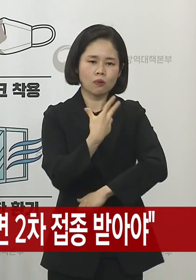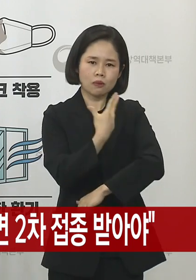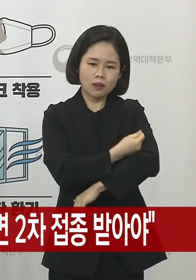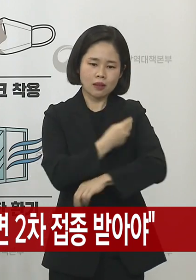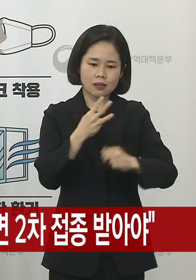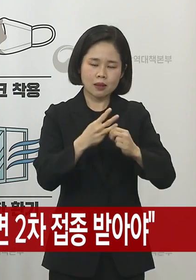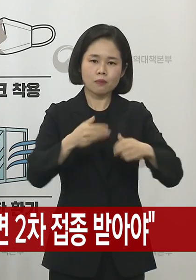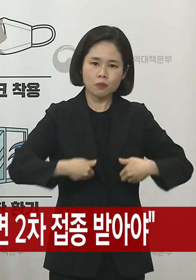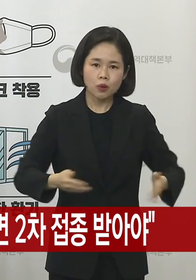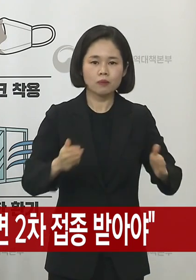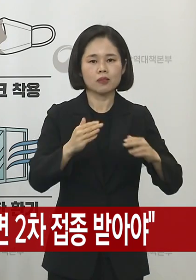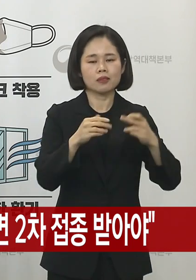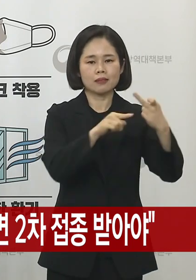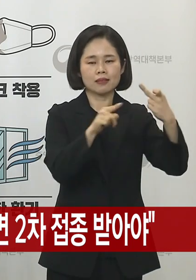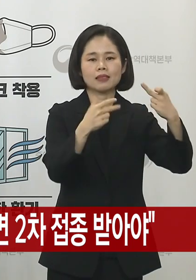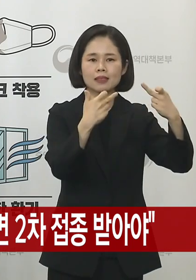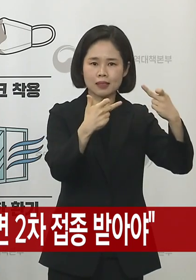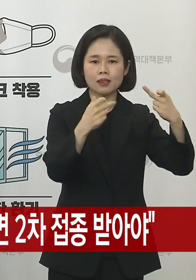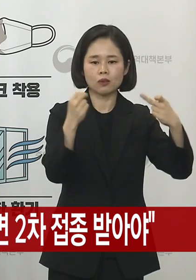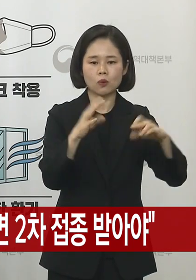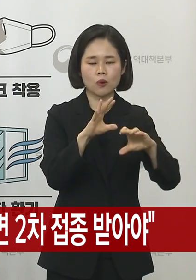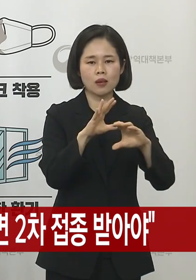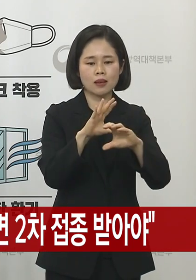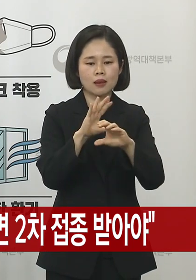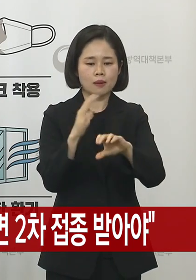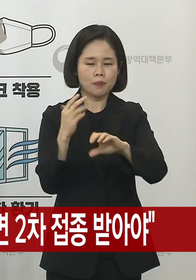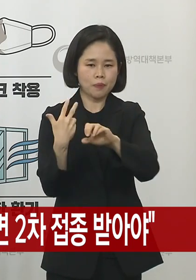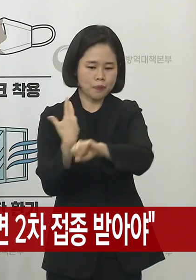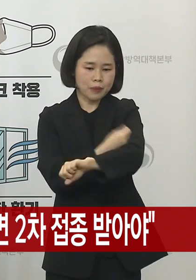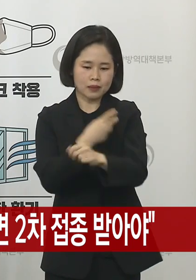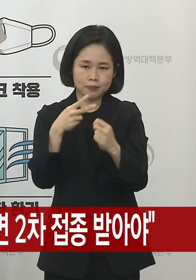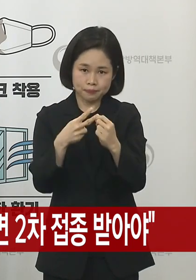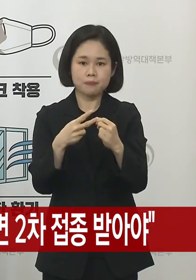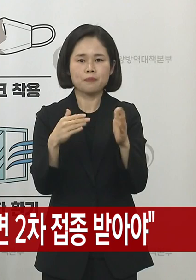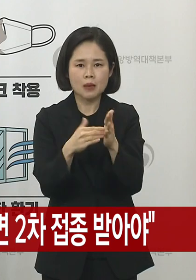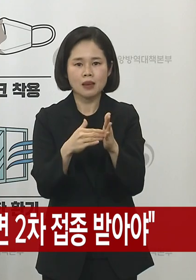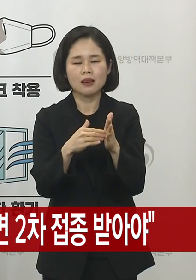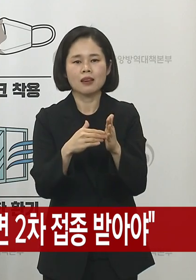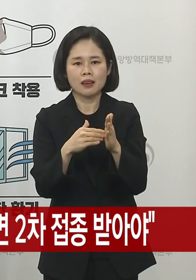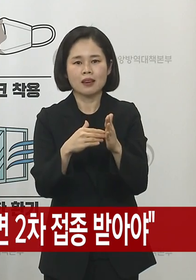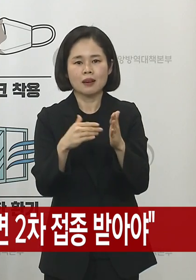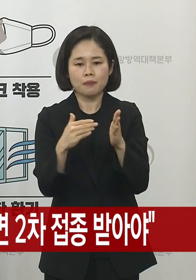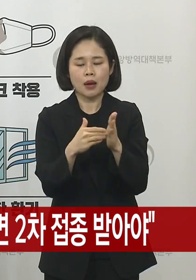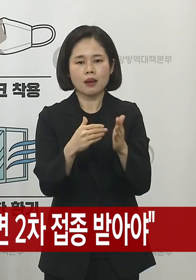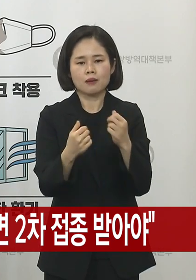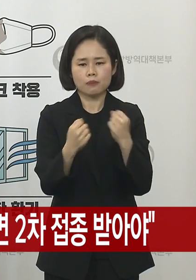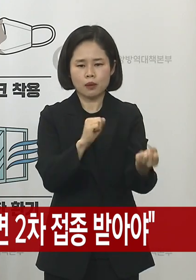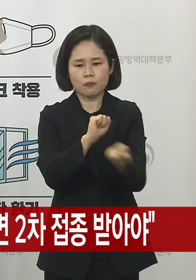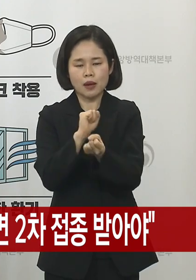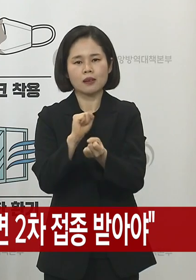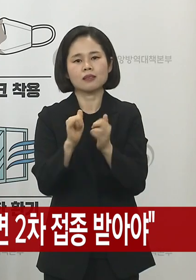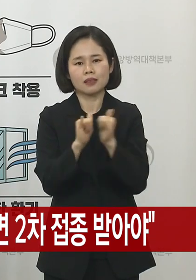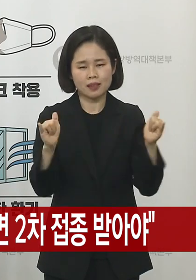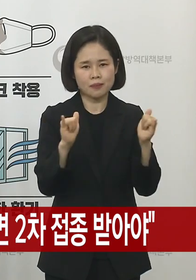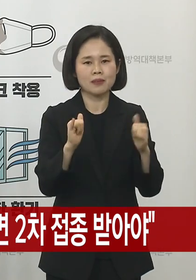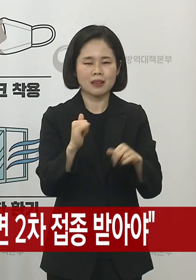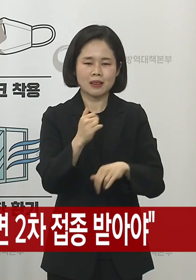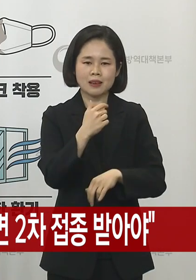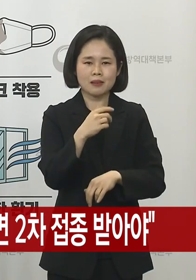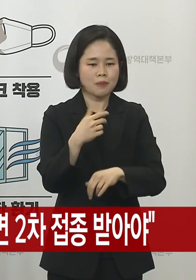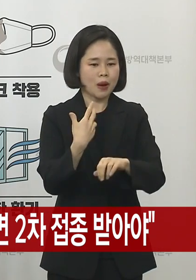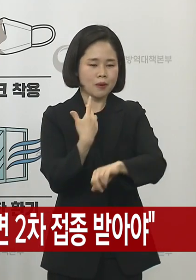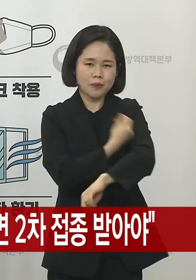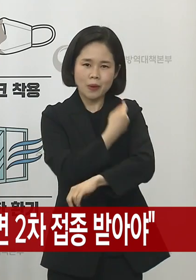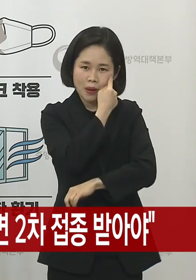유효기간이 적용되지 않습니다. 시설 운영자는 시설별 방역수칙과 방역패스 안내 포스터를 부착하여